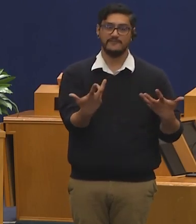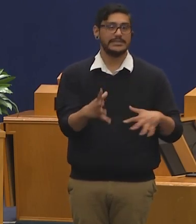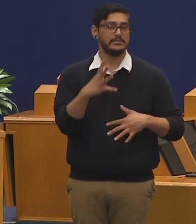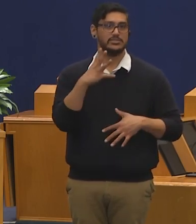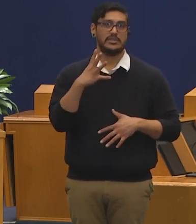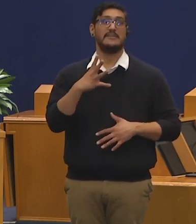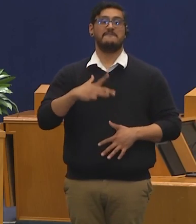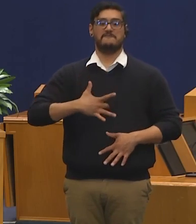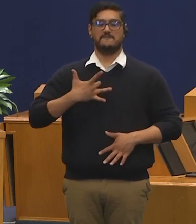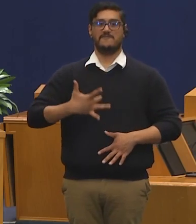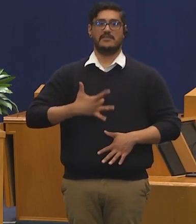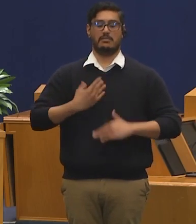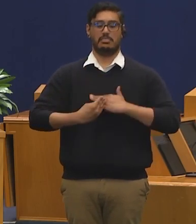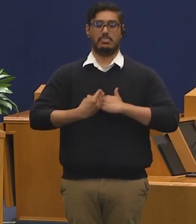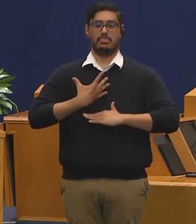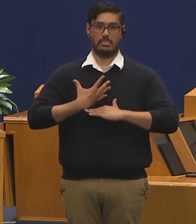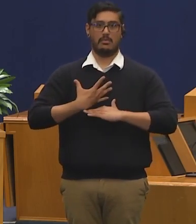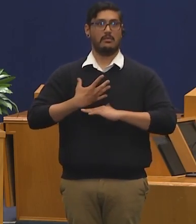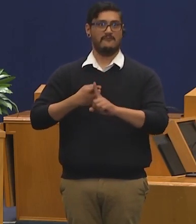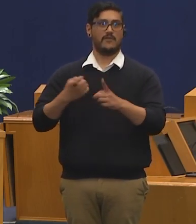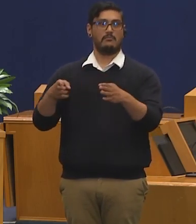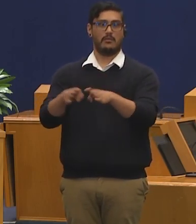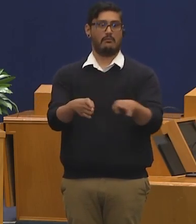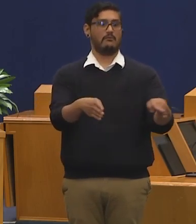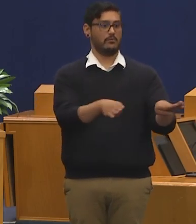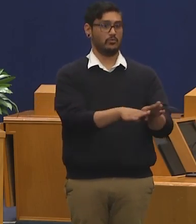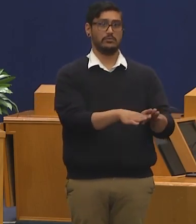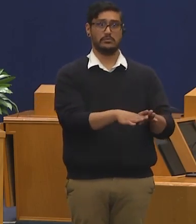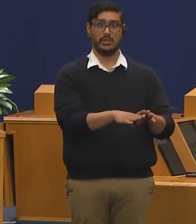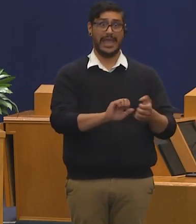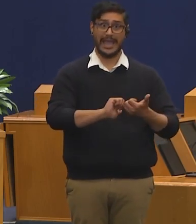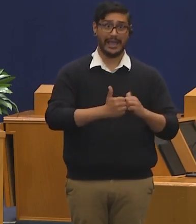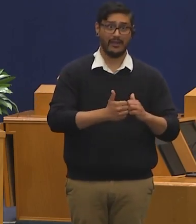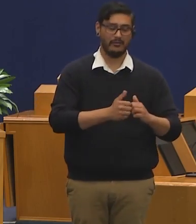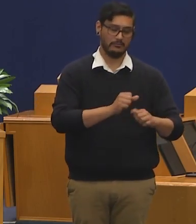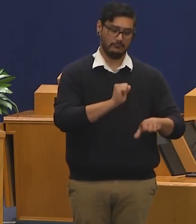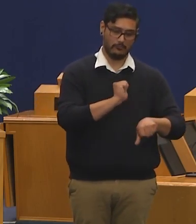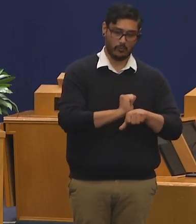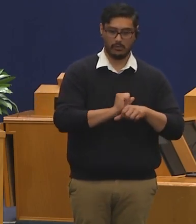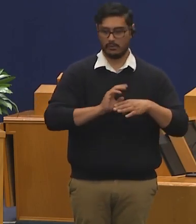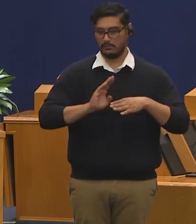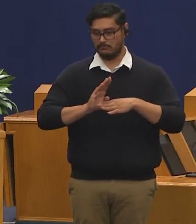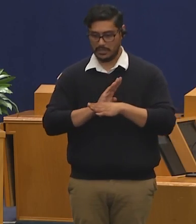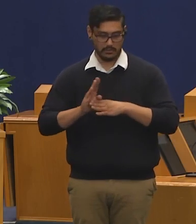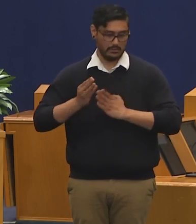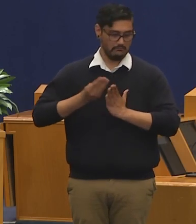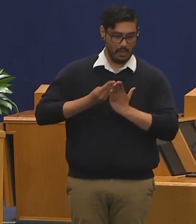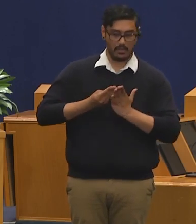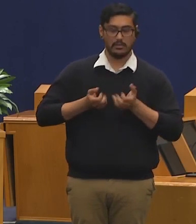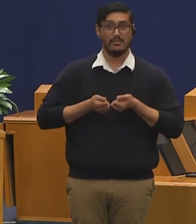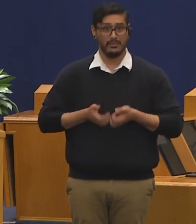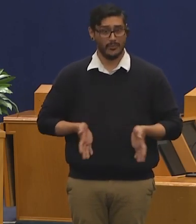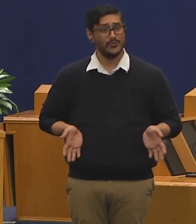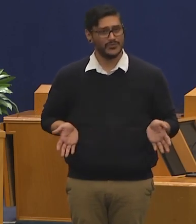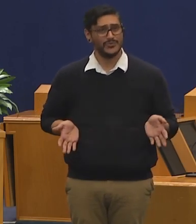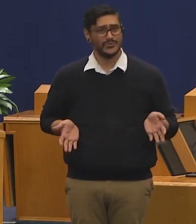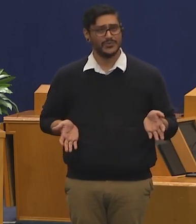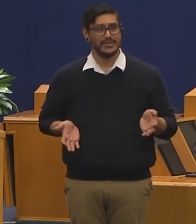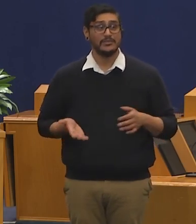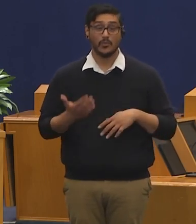nuestros negocios, trabajos y mucho más. Las acciones que estamos pidiendo